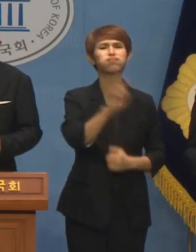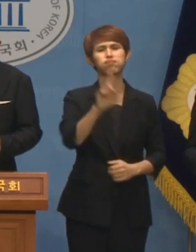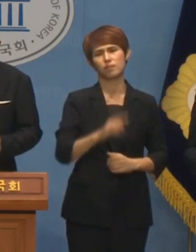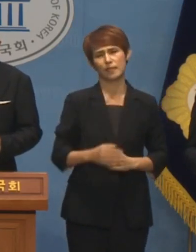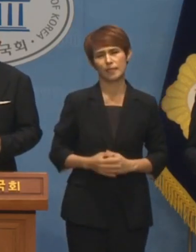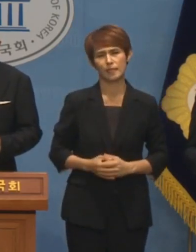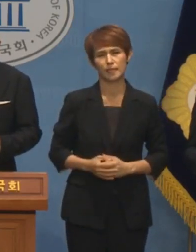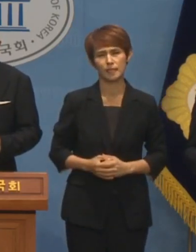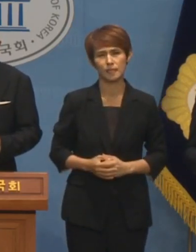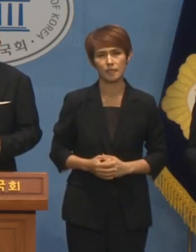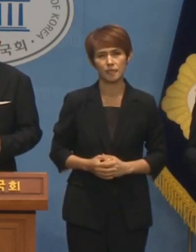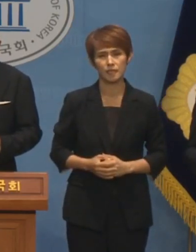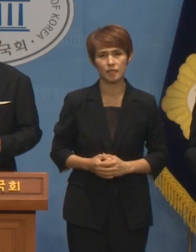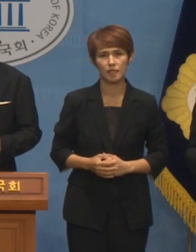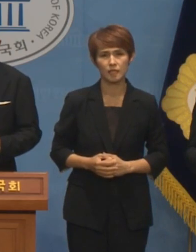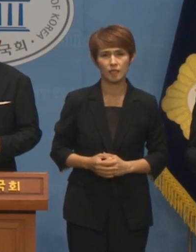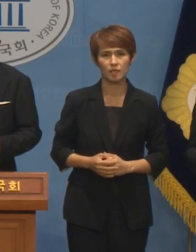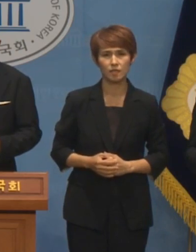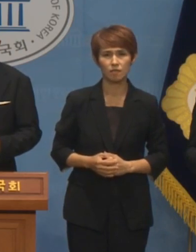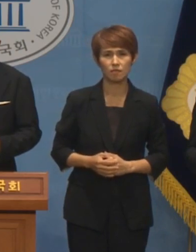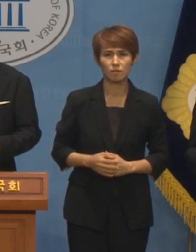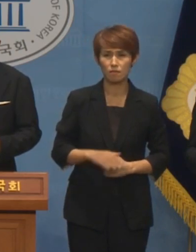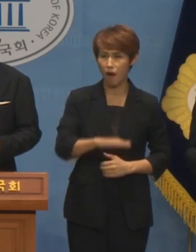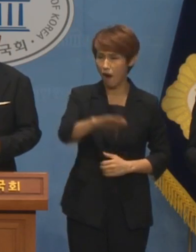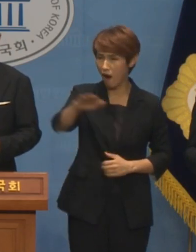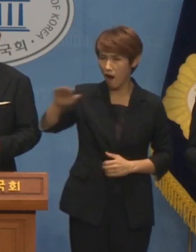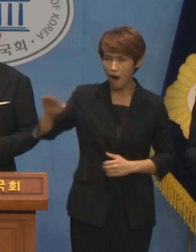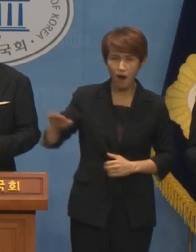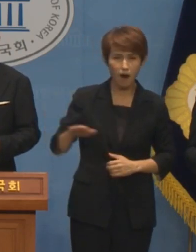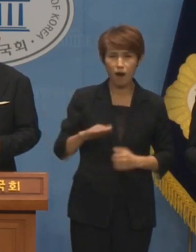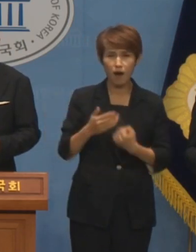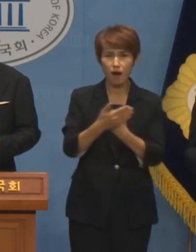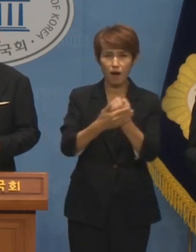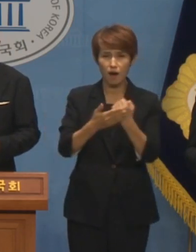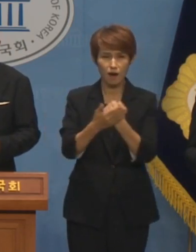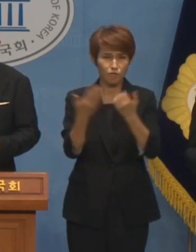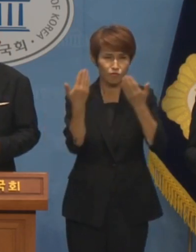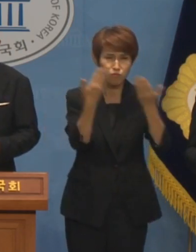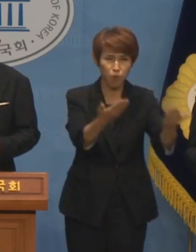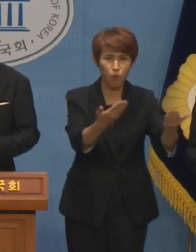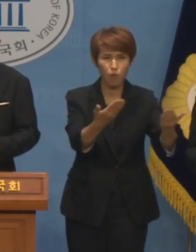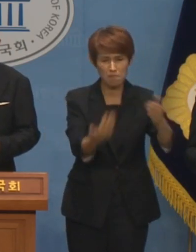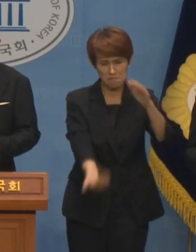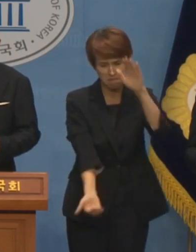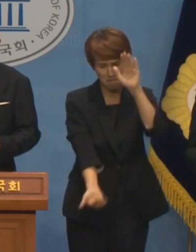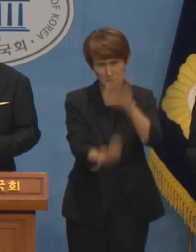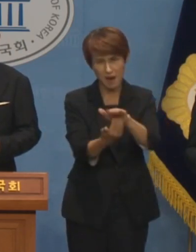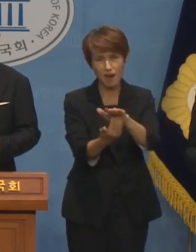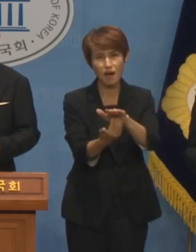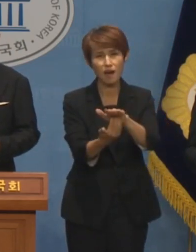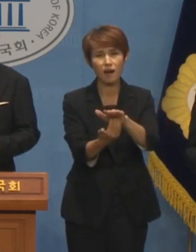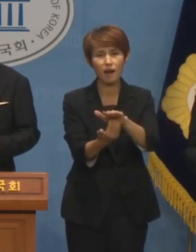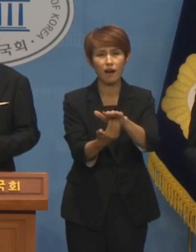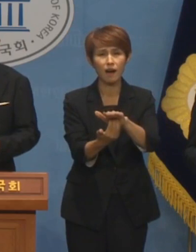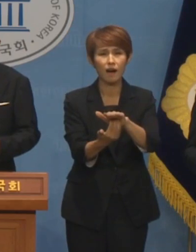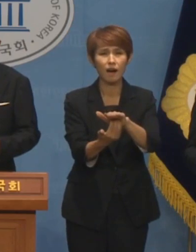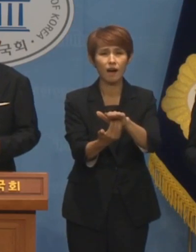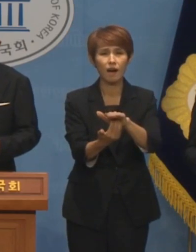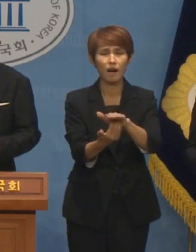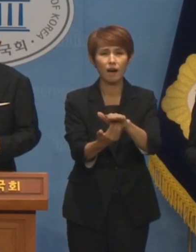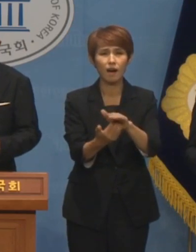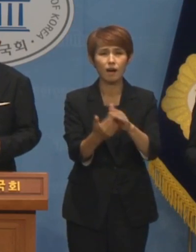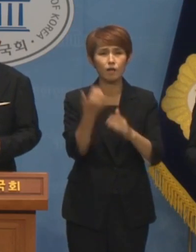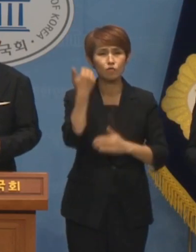또 이 나라 다수 을들 중 그 누구도 누릴 수 없는 이 초 특권은 누구를 위한